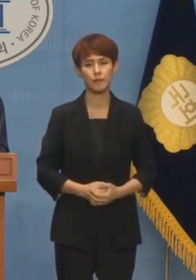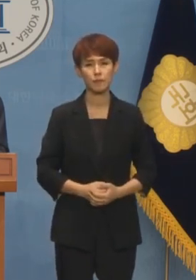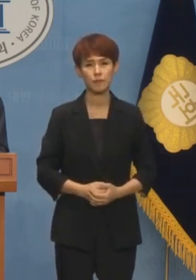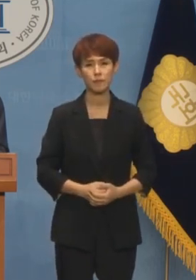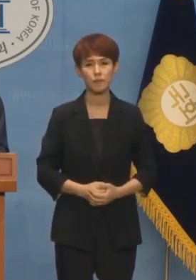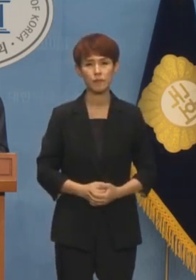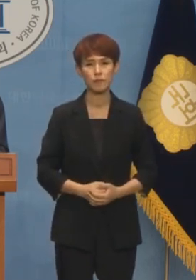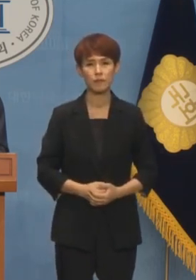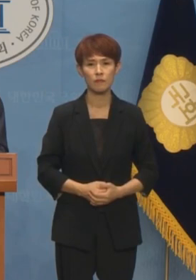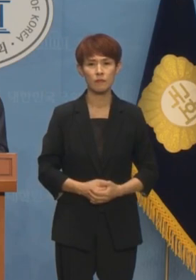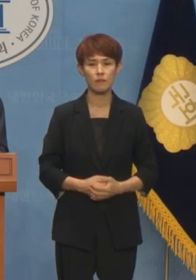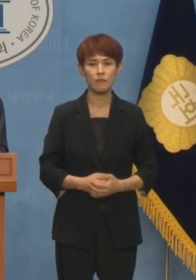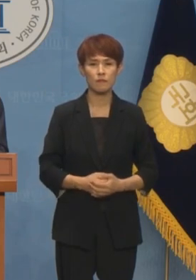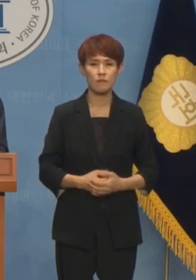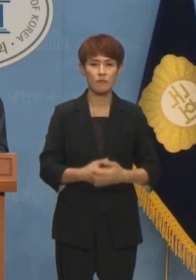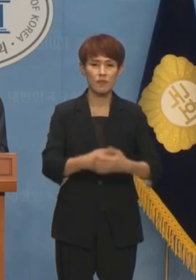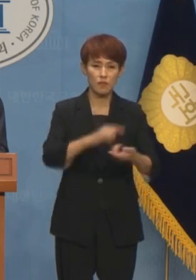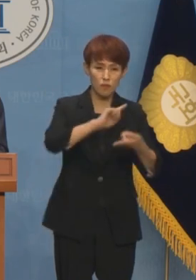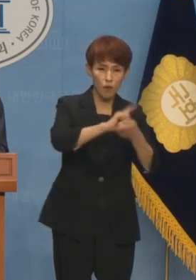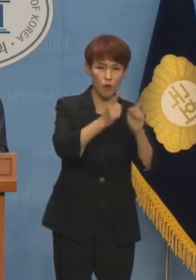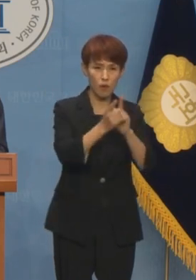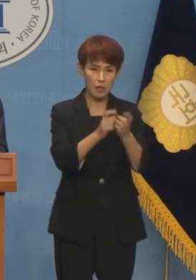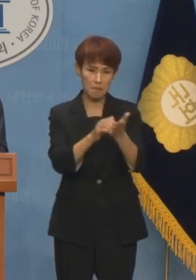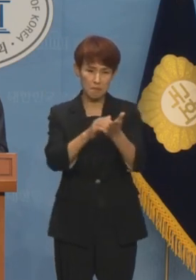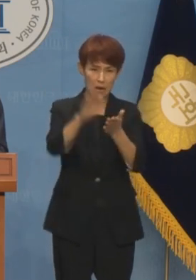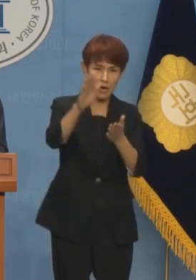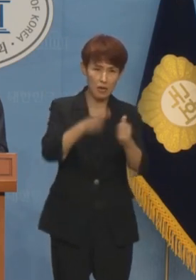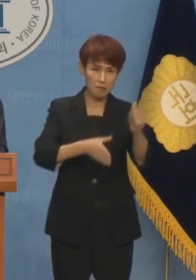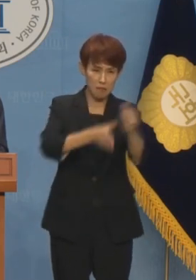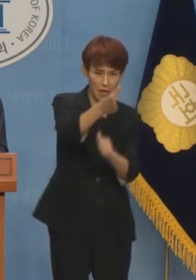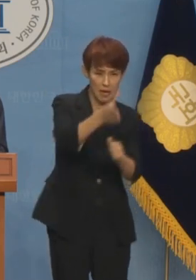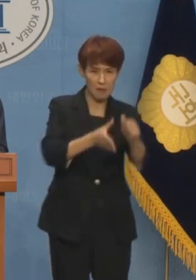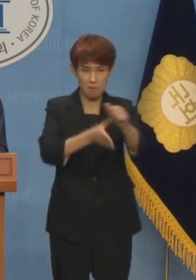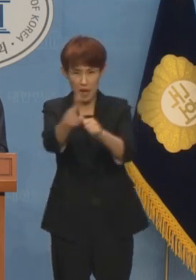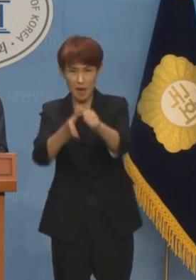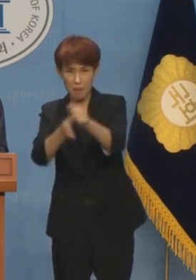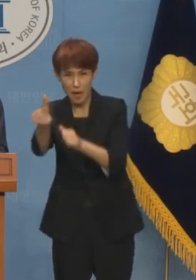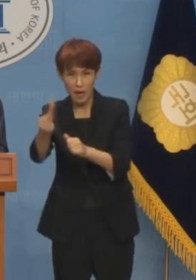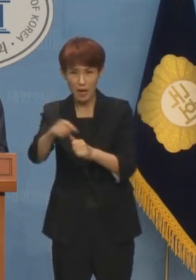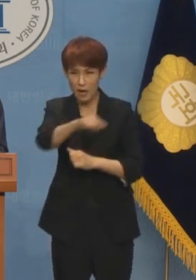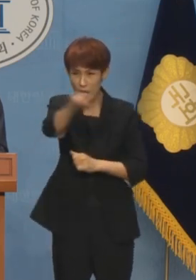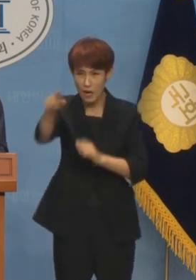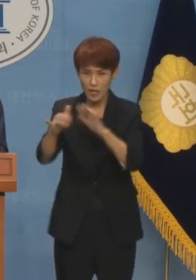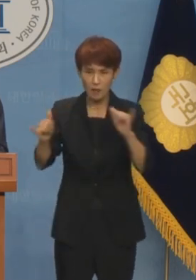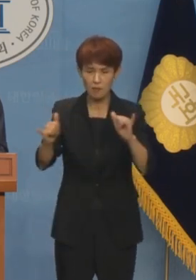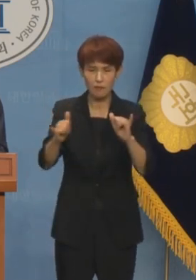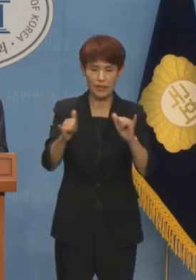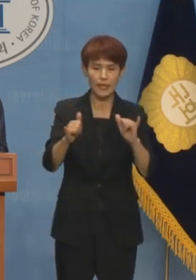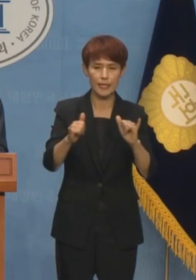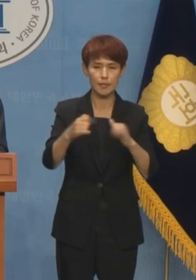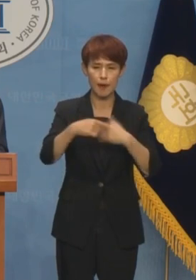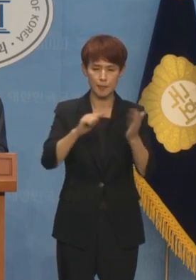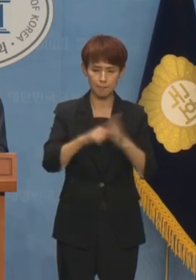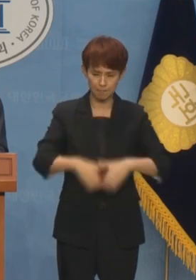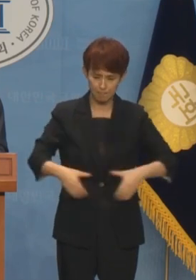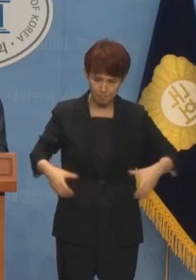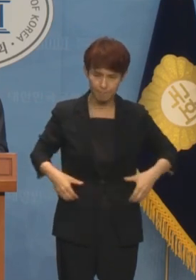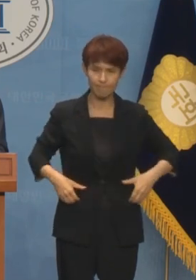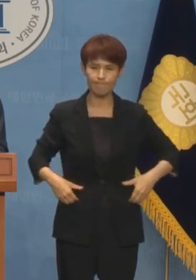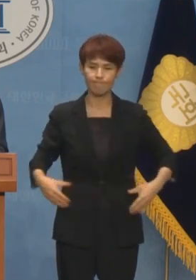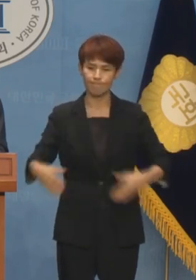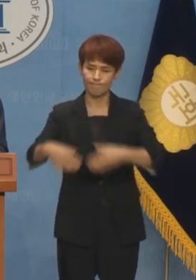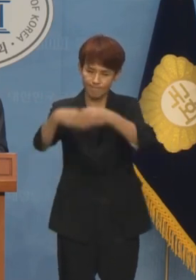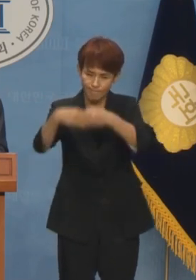당 안팎에 내치고 박대했던 동지들, 우군들에게 화해의 손을 내밀고